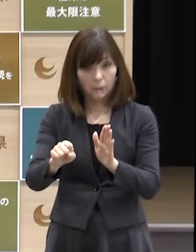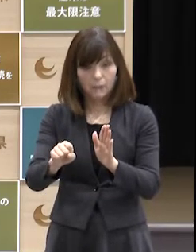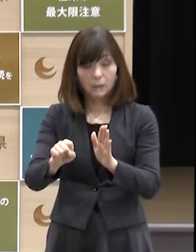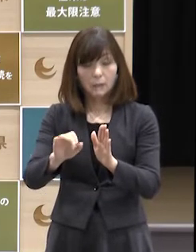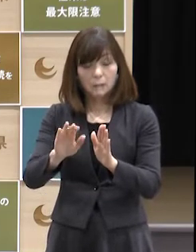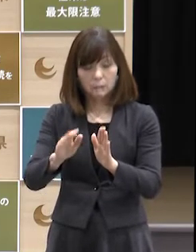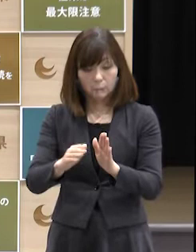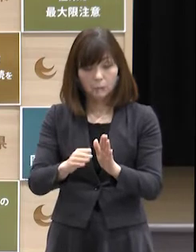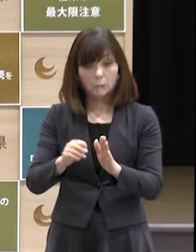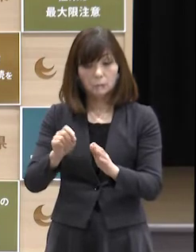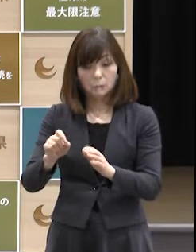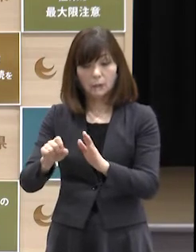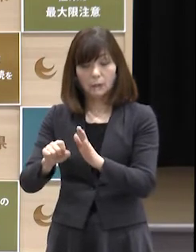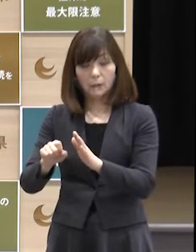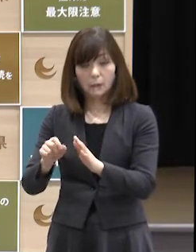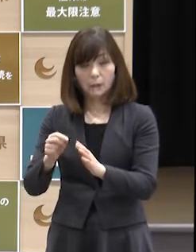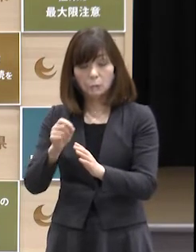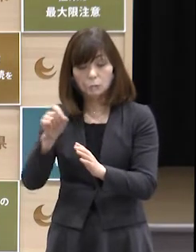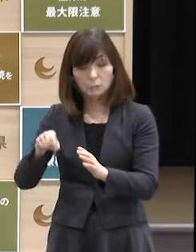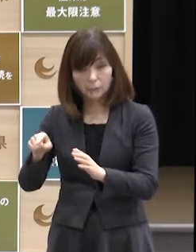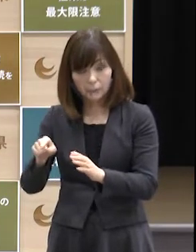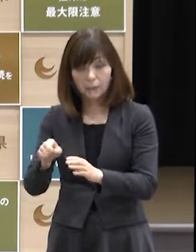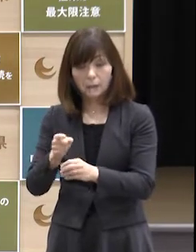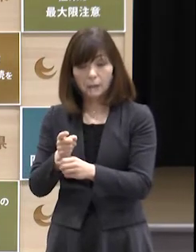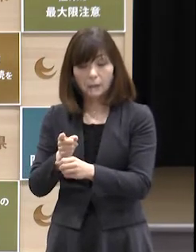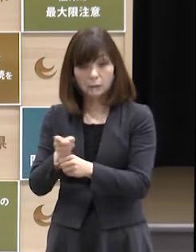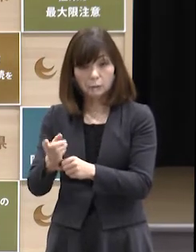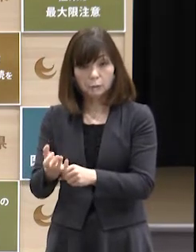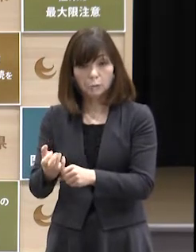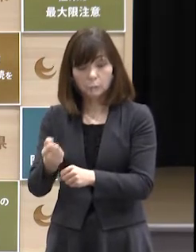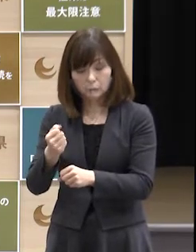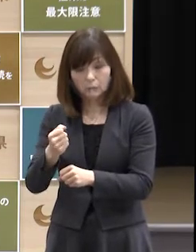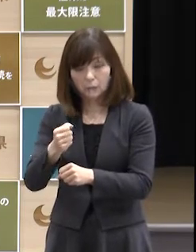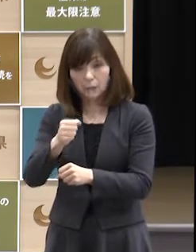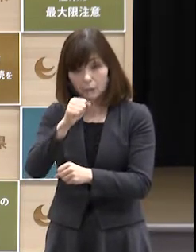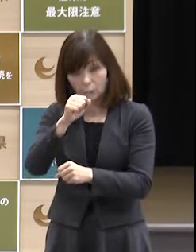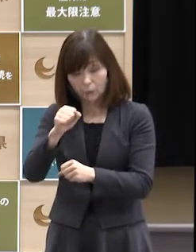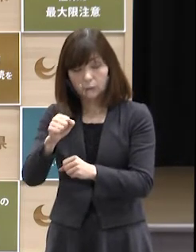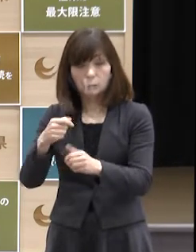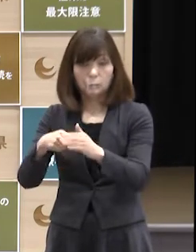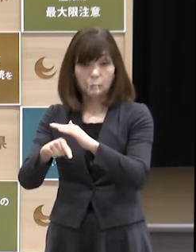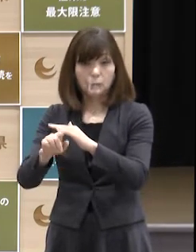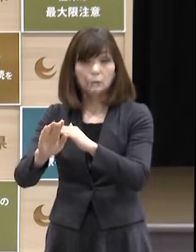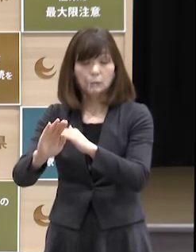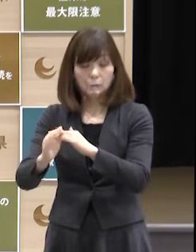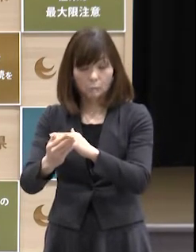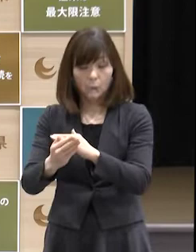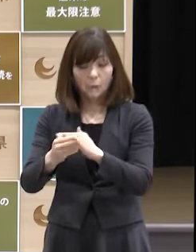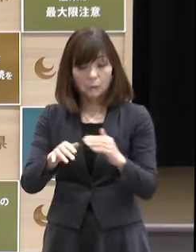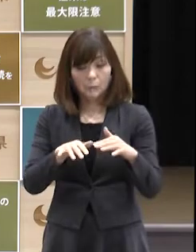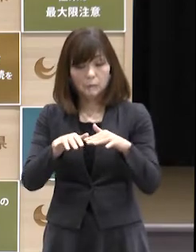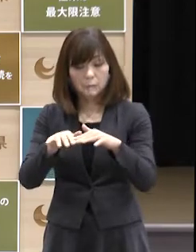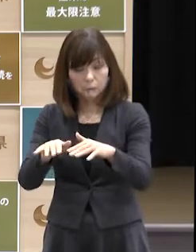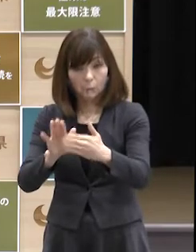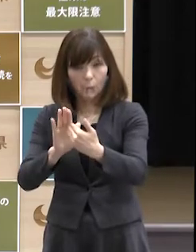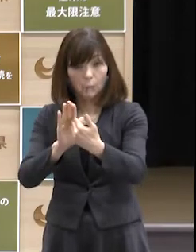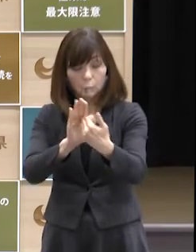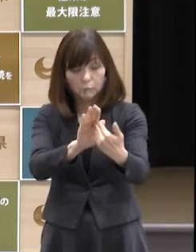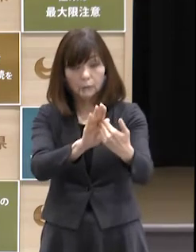ですし、そうであればですね、そのまさに侵攻を防ぐために核兵器を持つということ